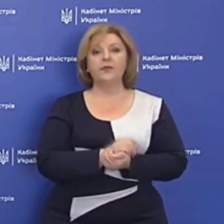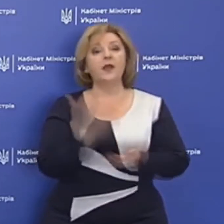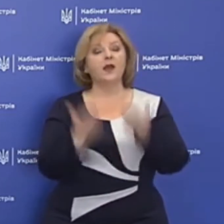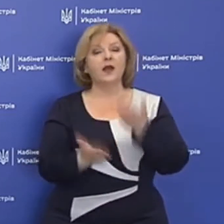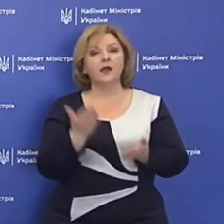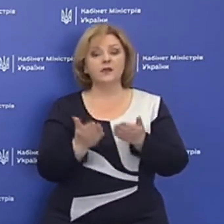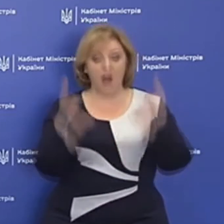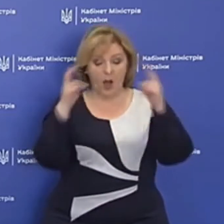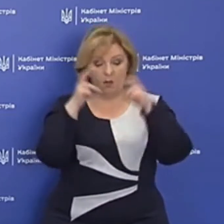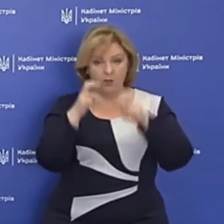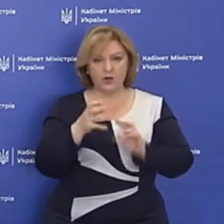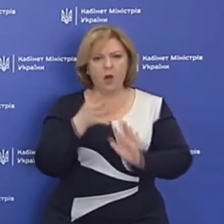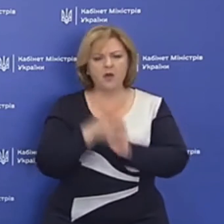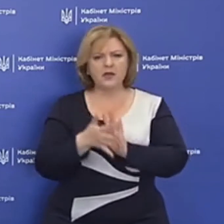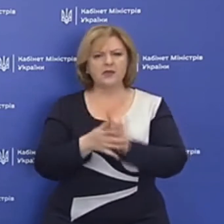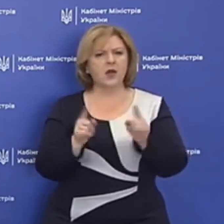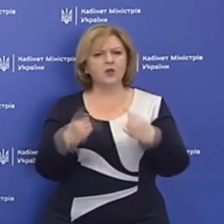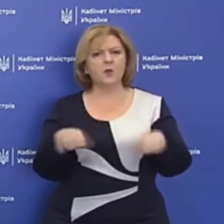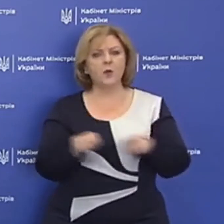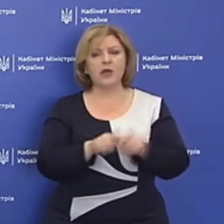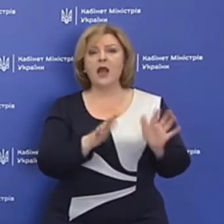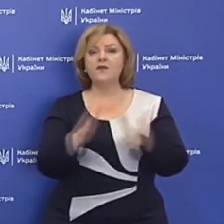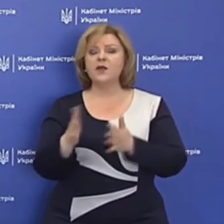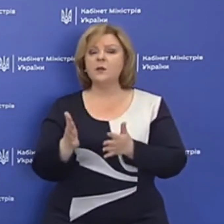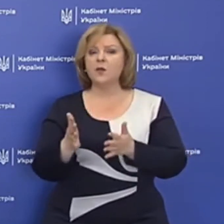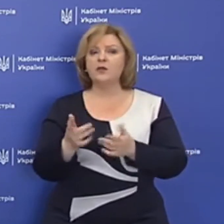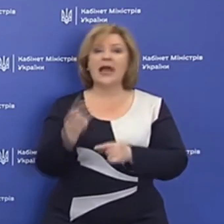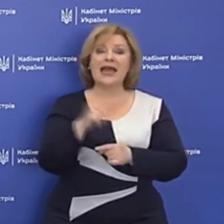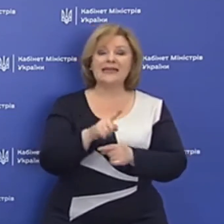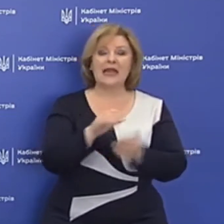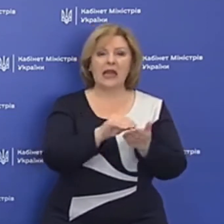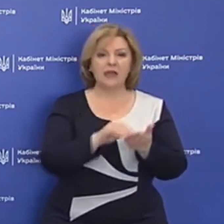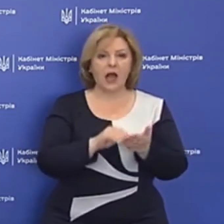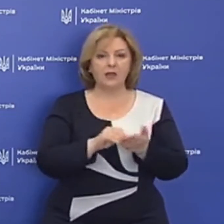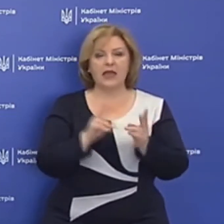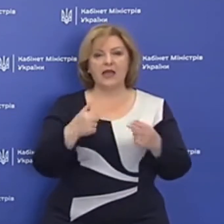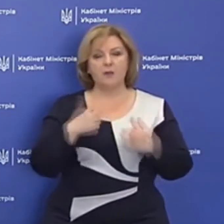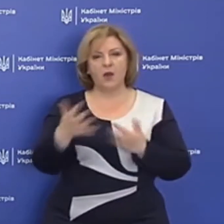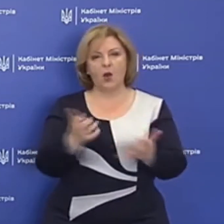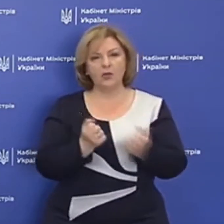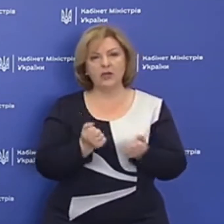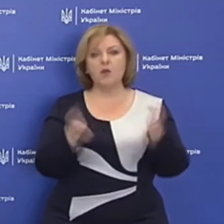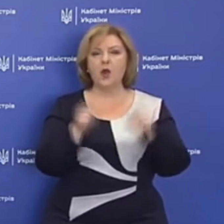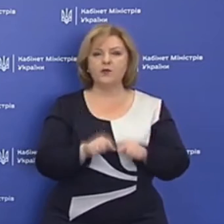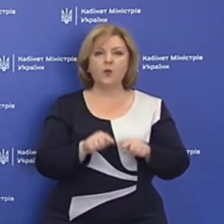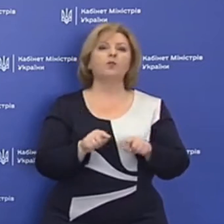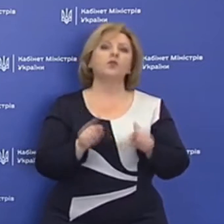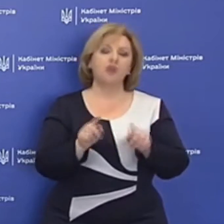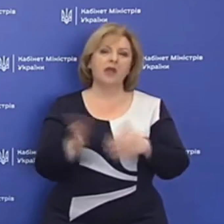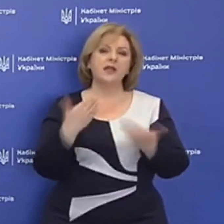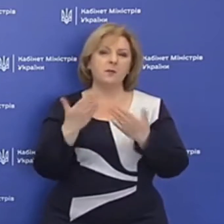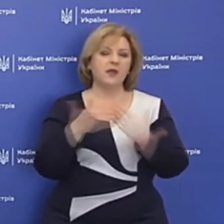Якщо проаналізувати, чому саме так відбулось, і ті дані, які ми отримуємо, в тому числі